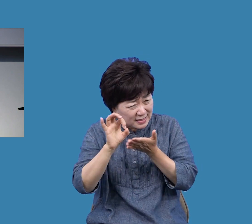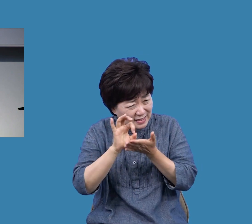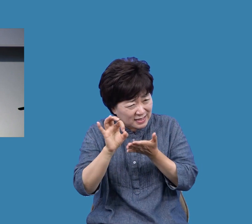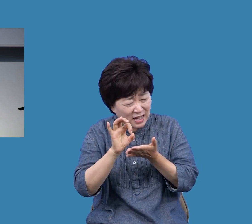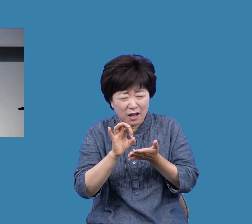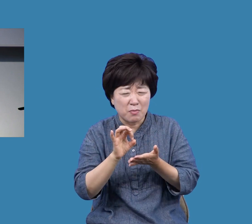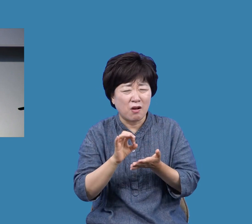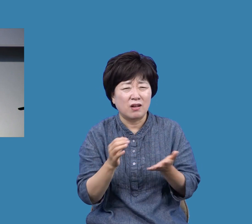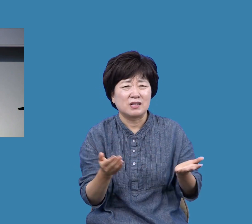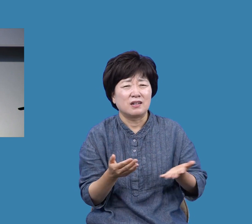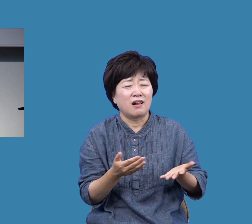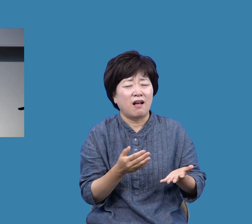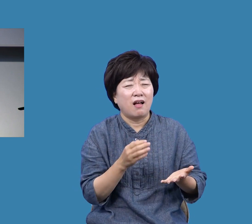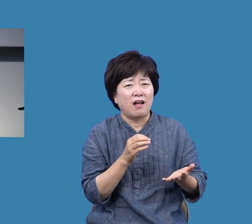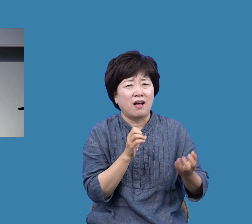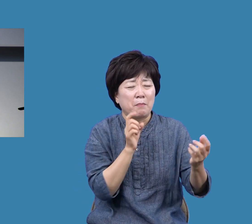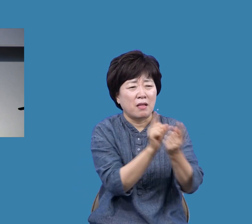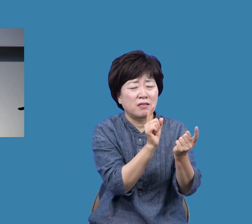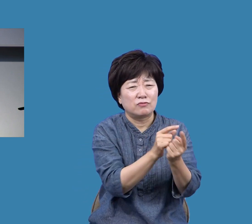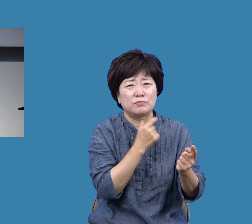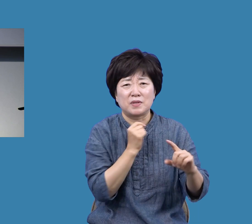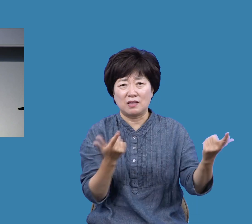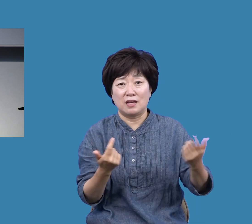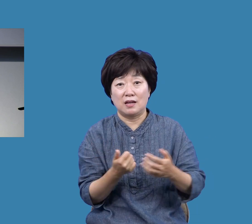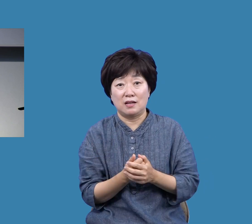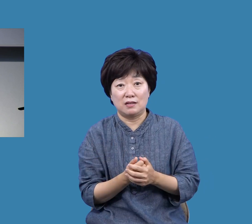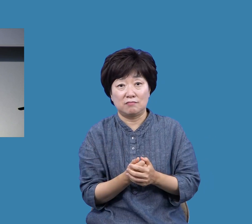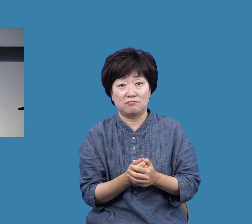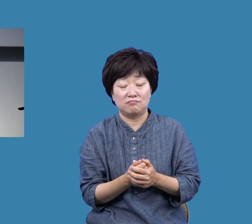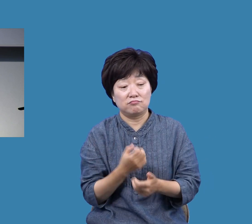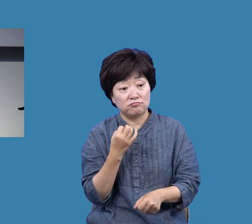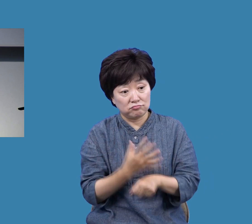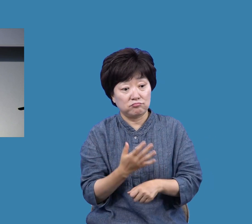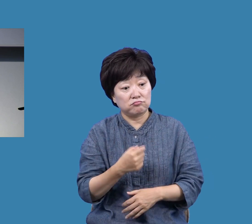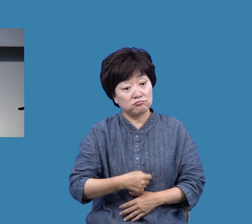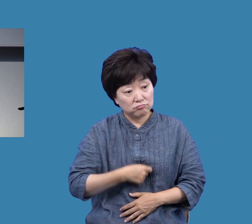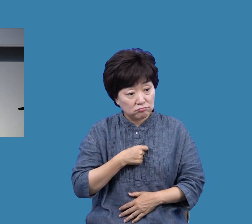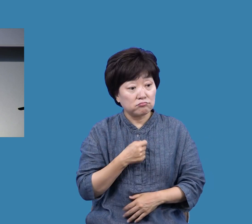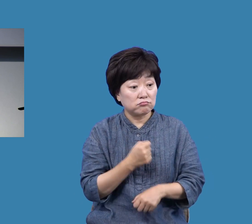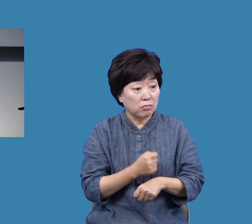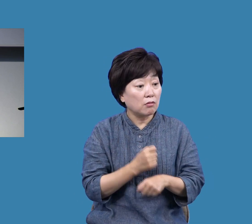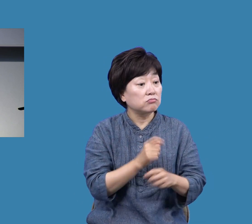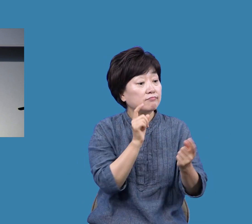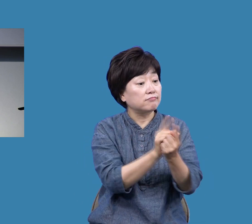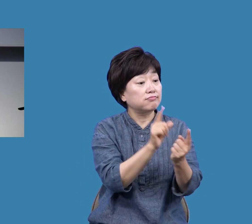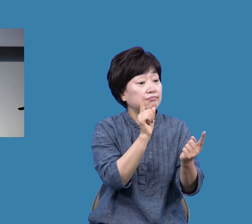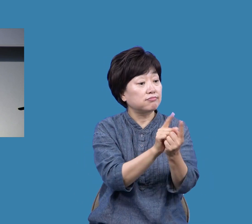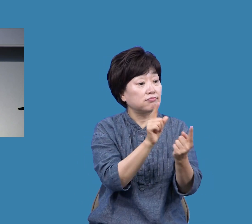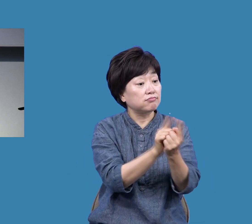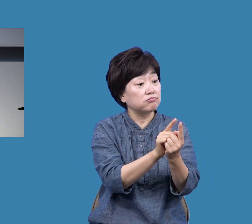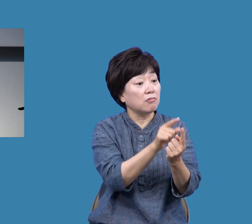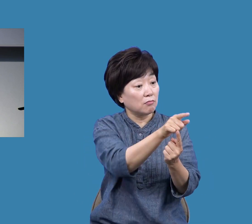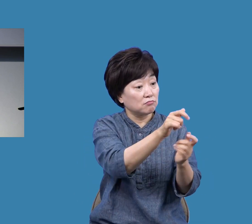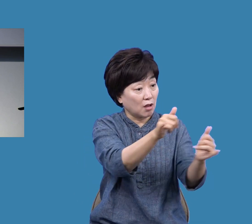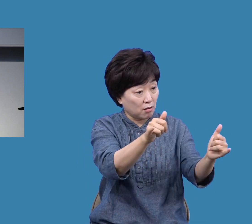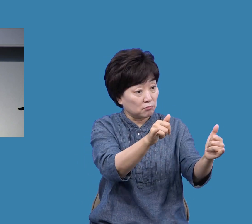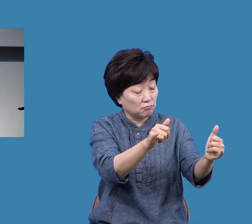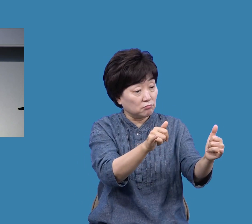단순하고 정직하고 그랬을 때 그 사람이 하나님의 사람이면 마음이 움직여요.